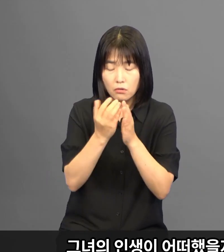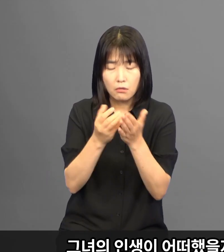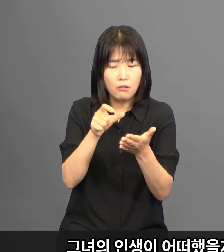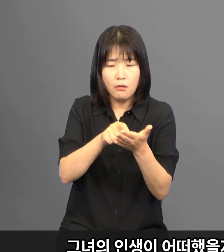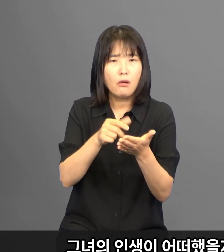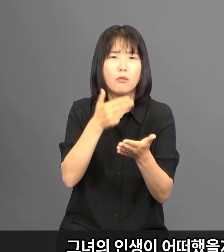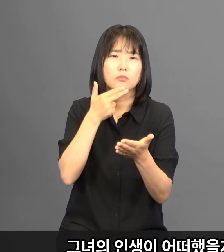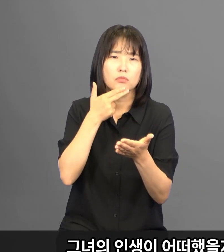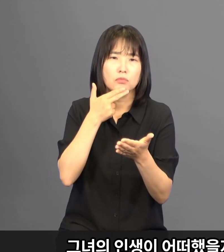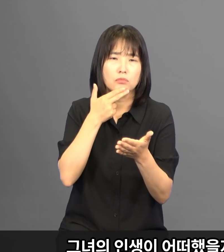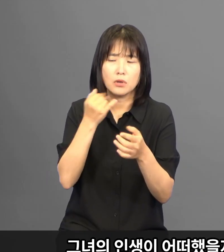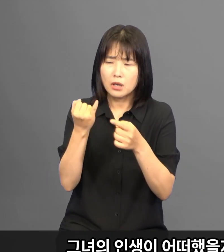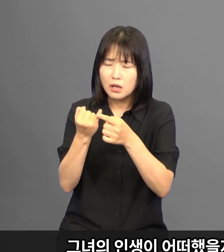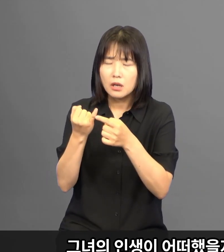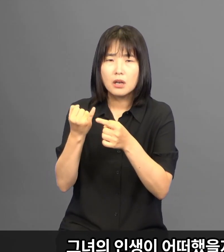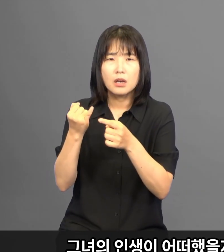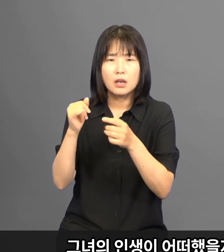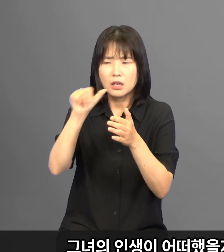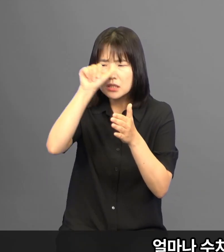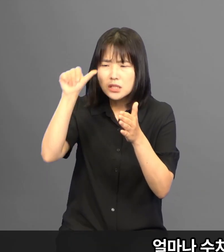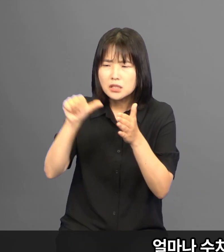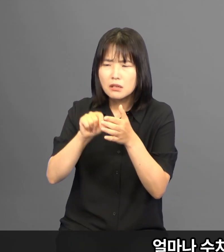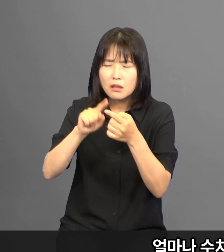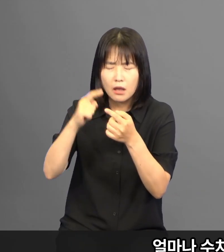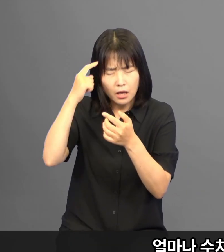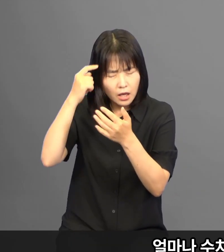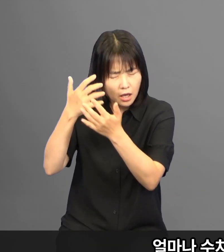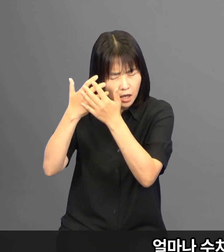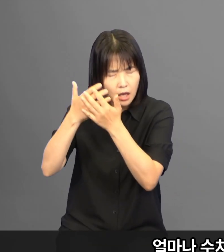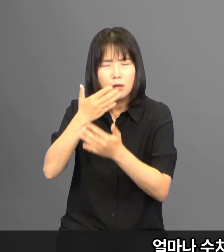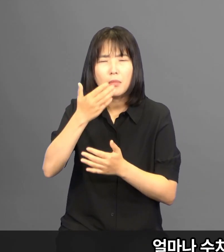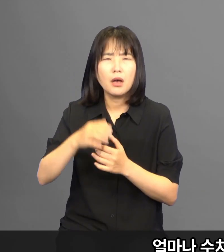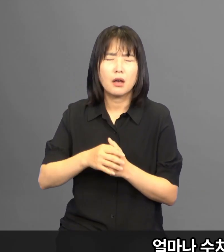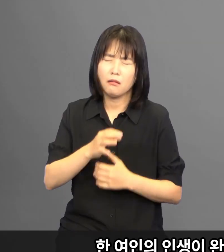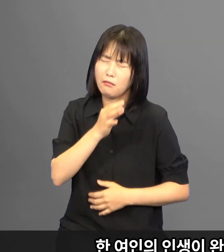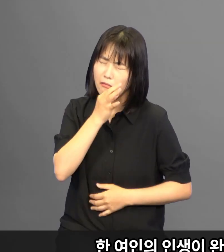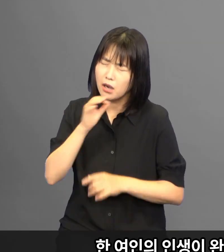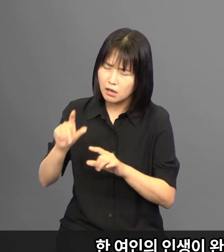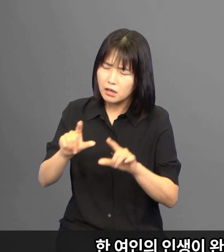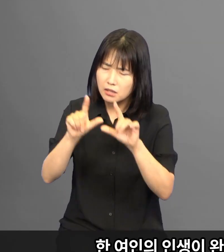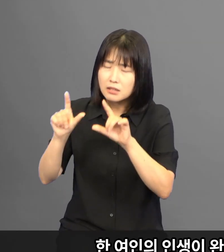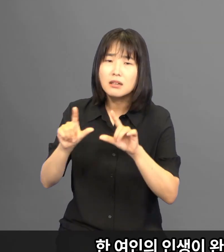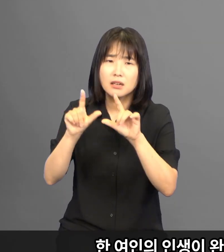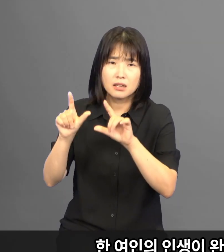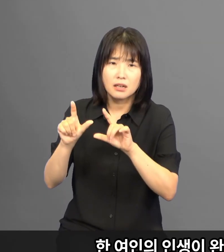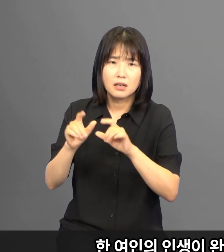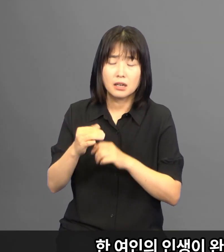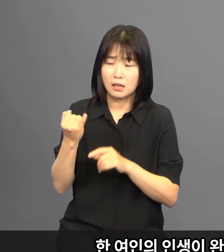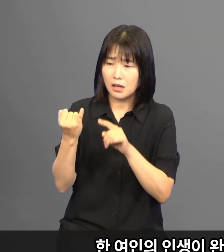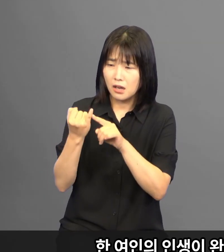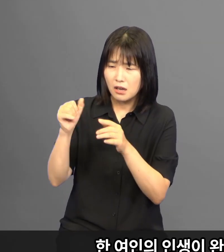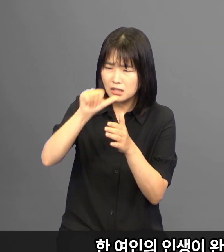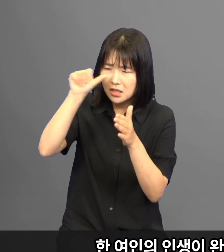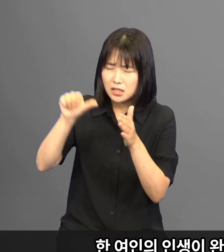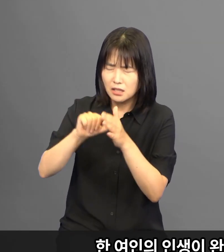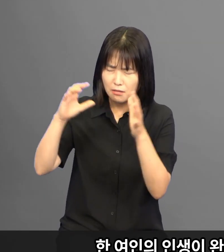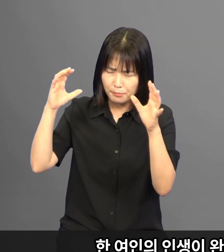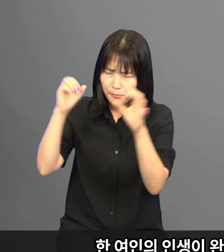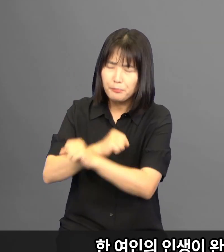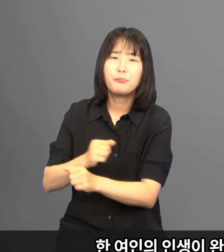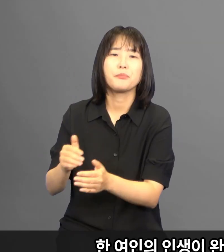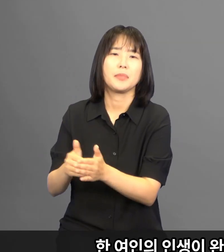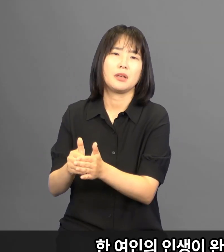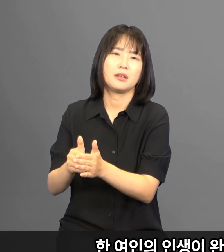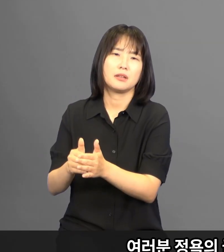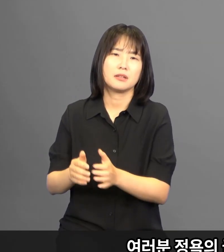인생이 어떠했을지를 우리는 상상할 수 있습니다. 얼마나 수치 가운데 살았을까. 한 여인의 인생이 완전히 망가지게 된